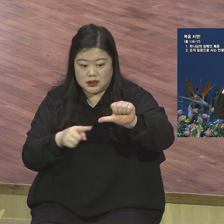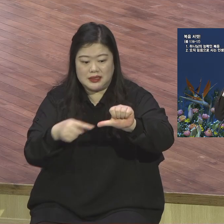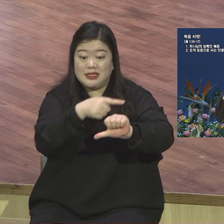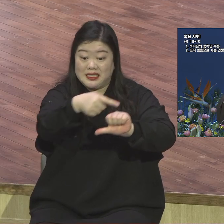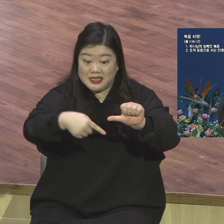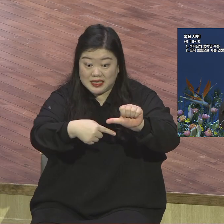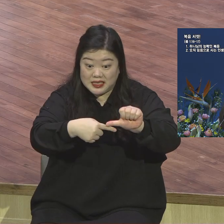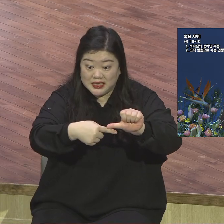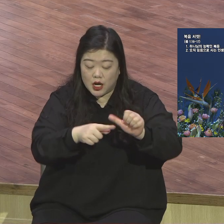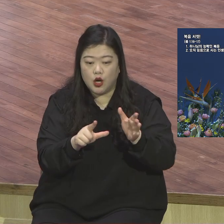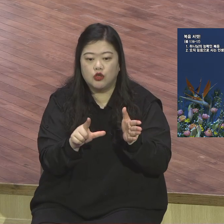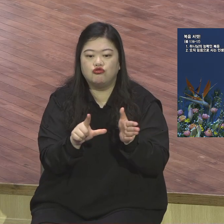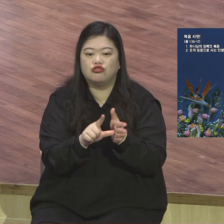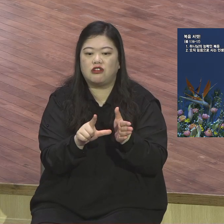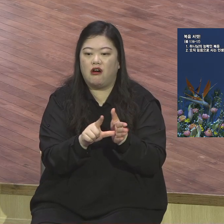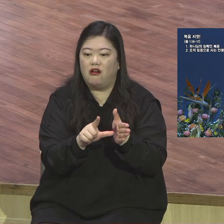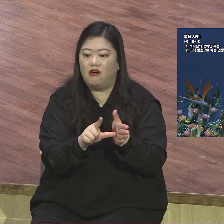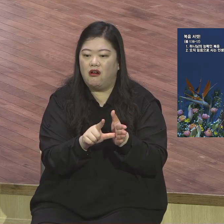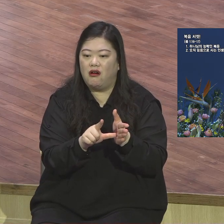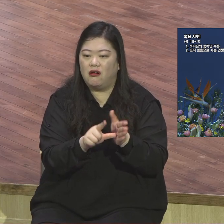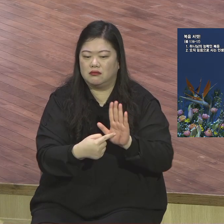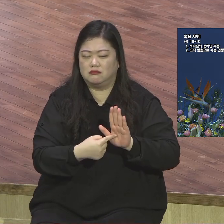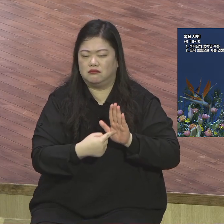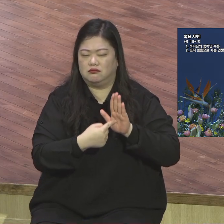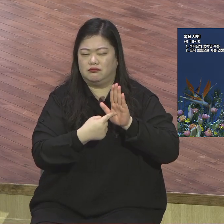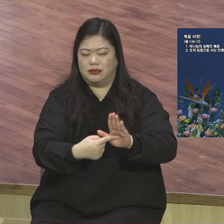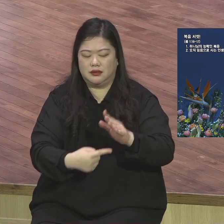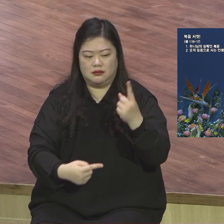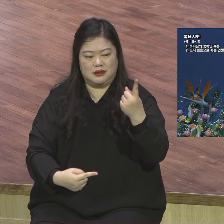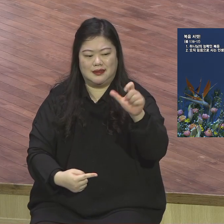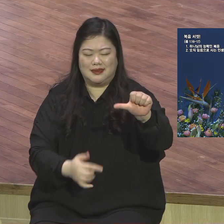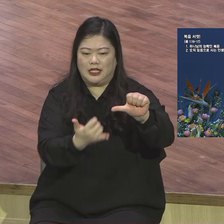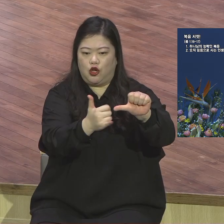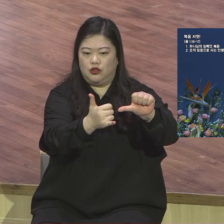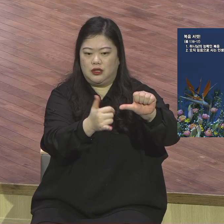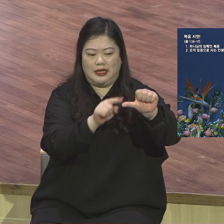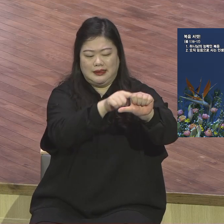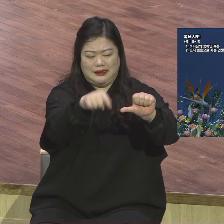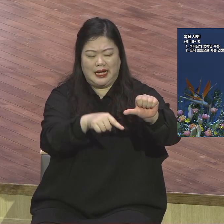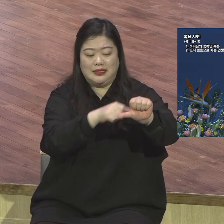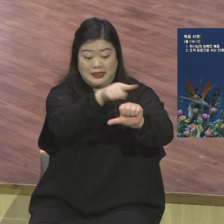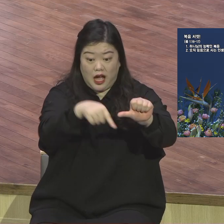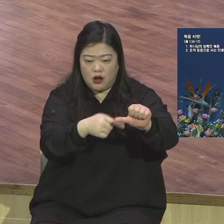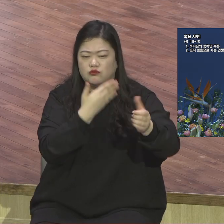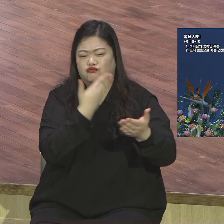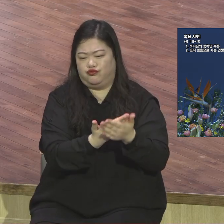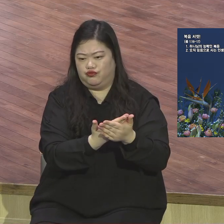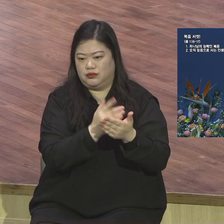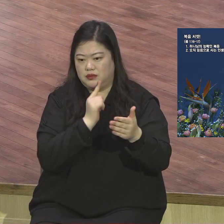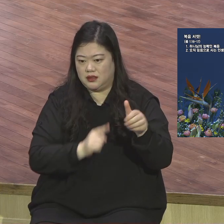루트가 종교 교육하는 데 있어서 딱 옆에 돼. 이걸 기준해서